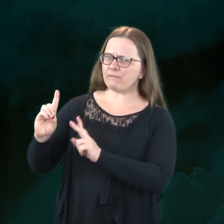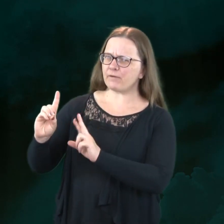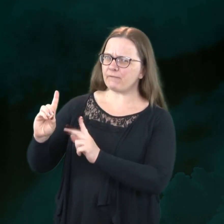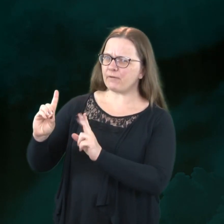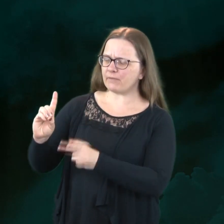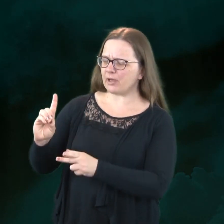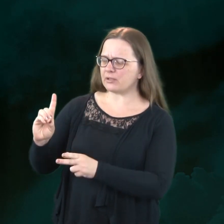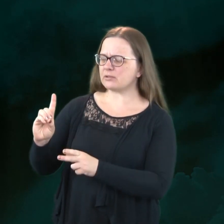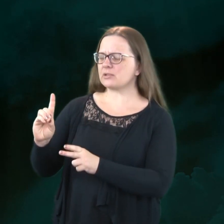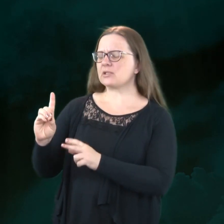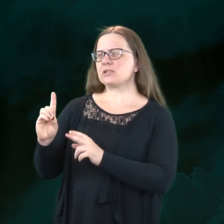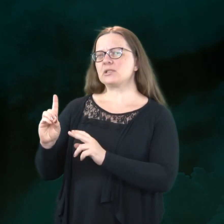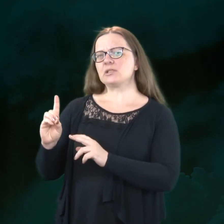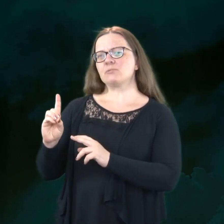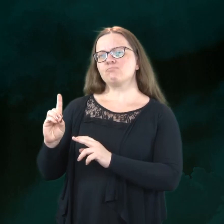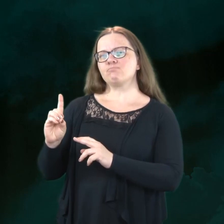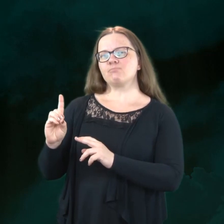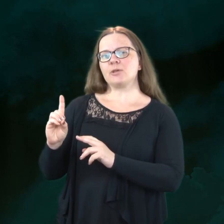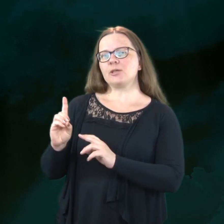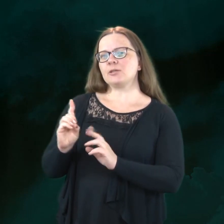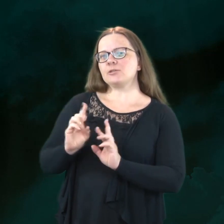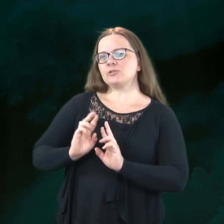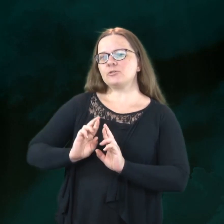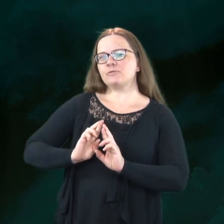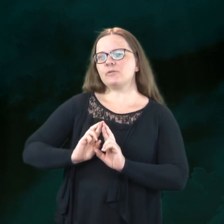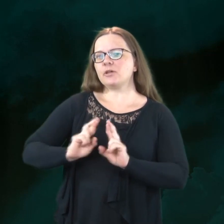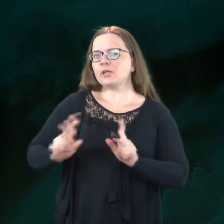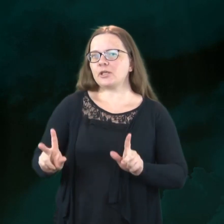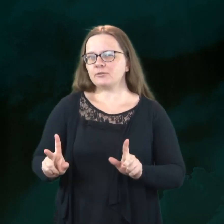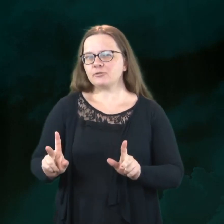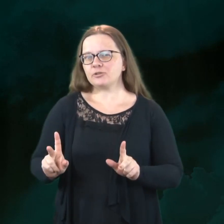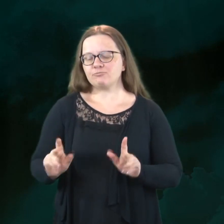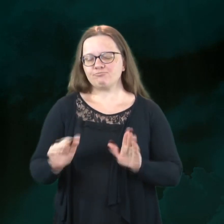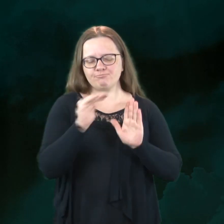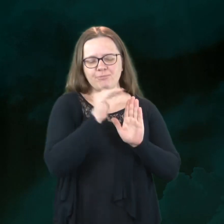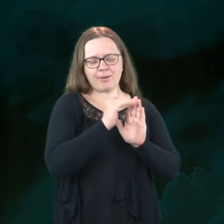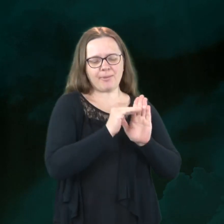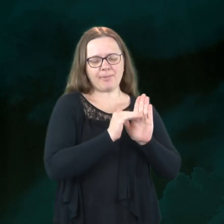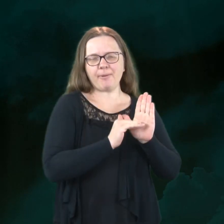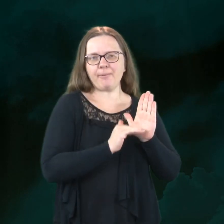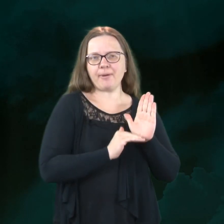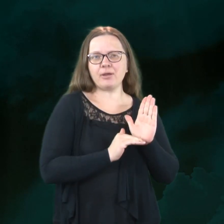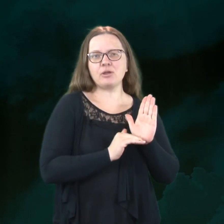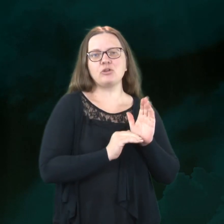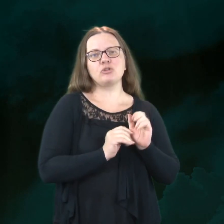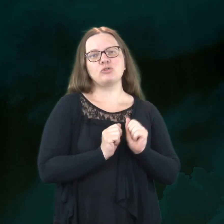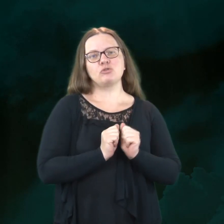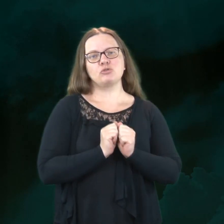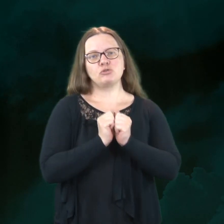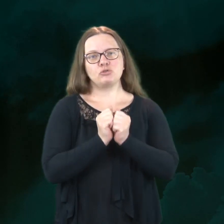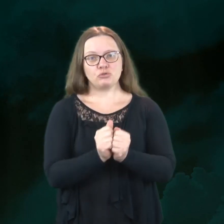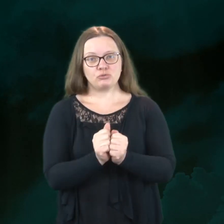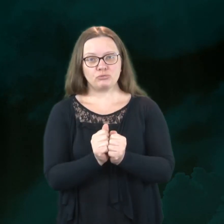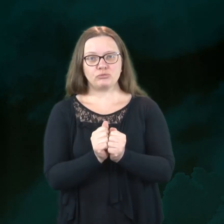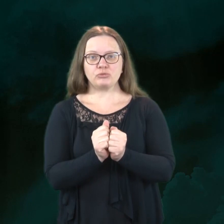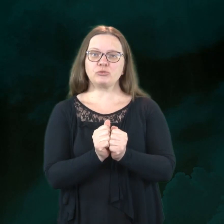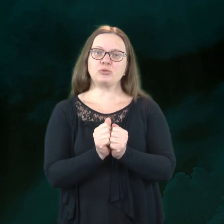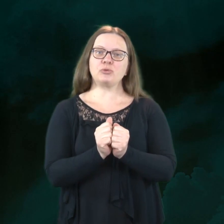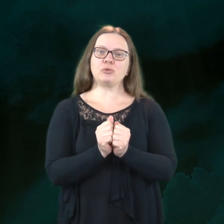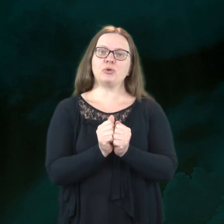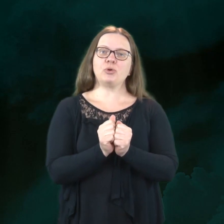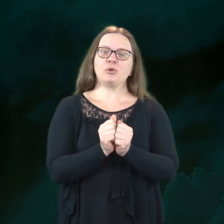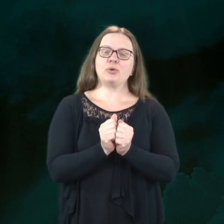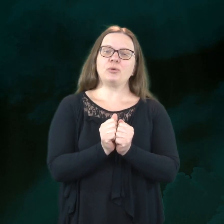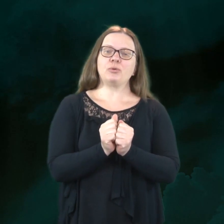semideuses, heróis, ninfas e coisas desse tipo da mitologia grega. E essa mitologia grega não é